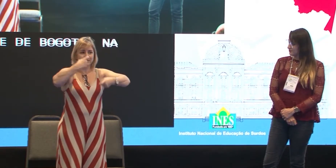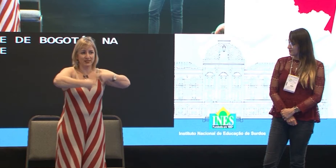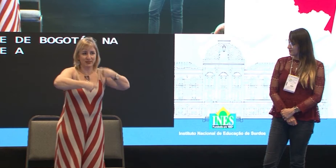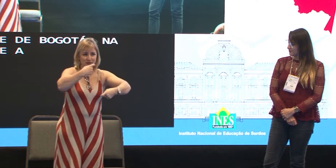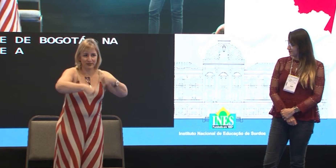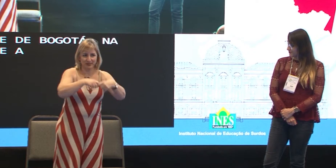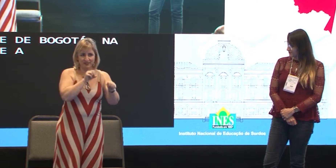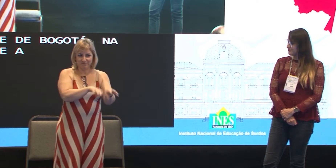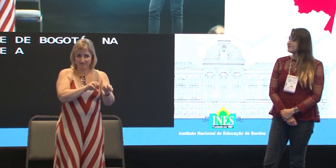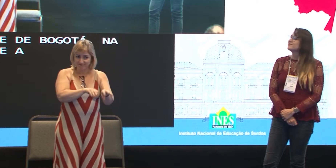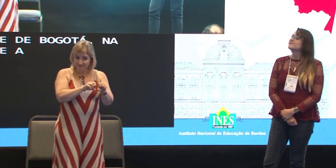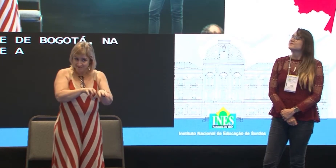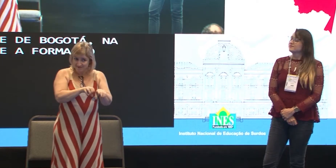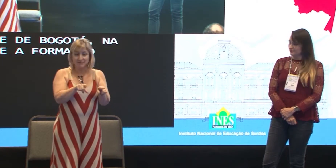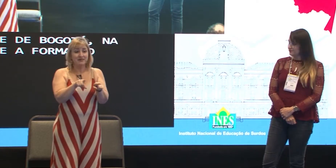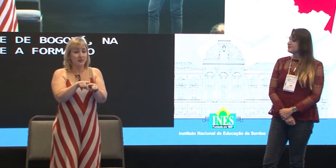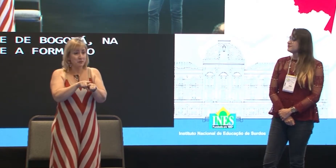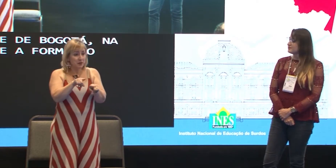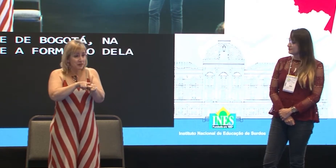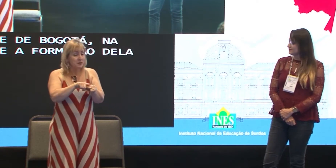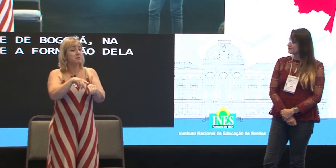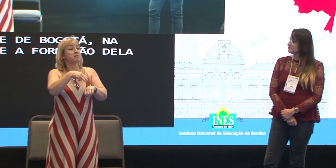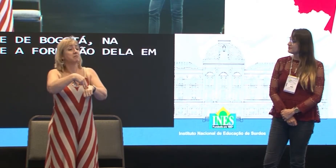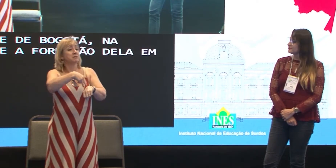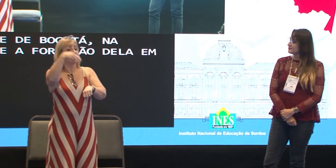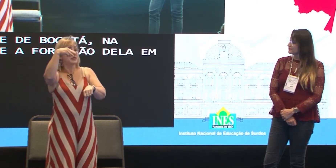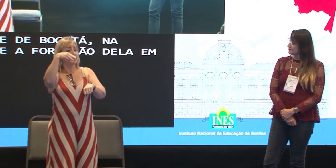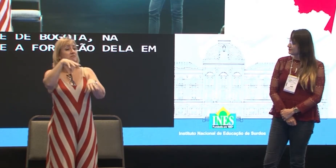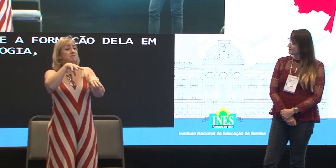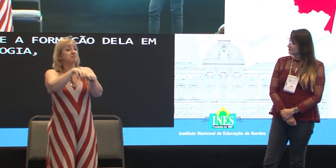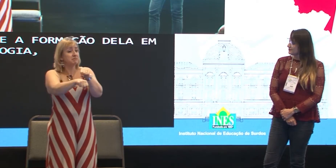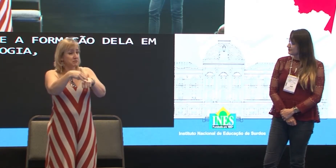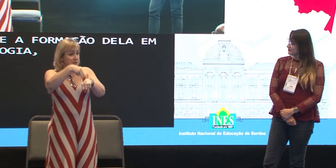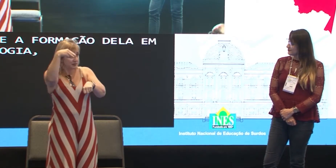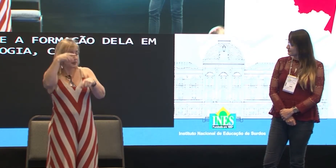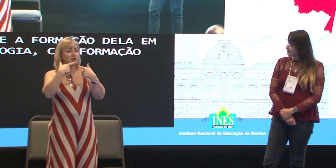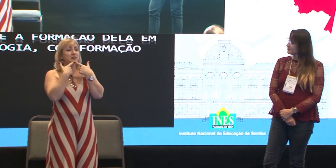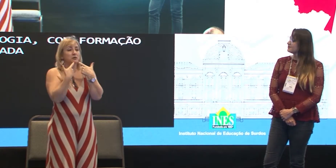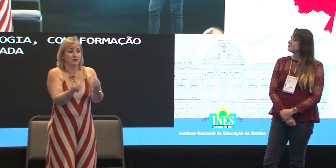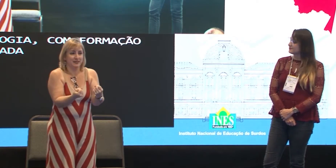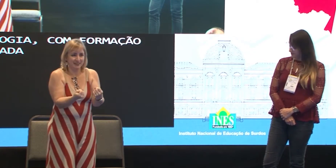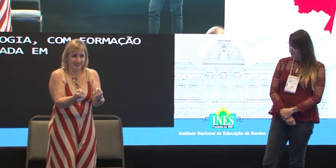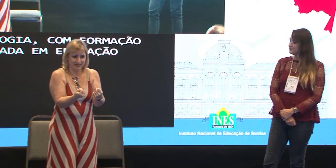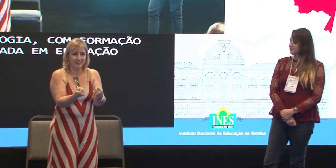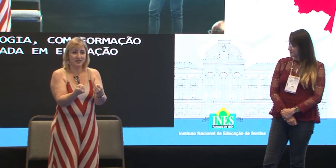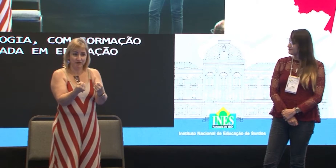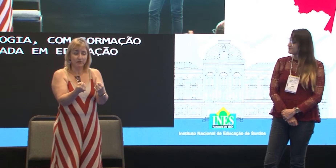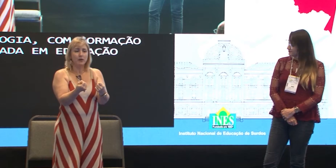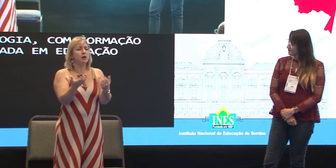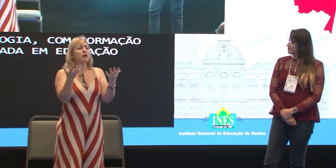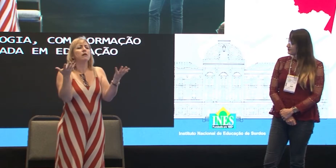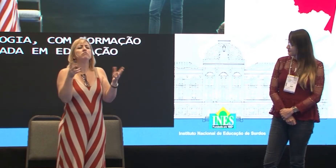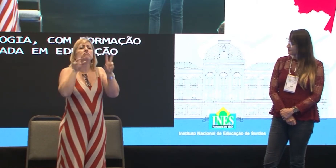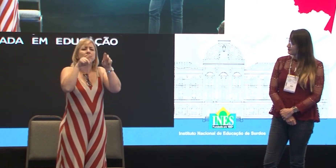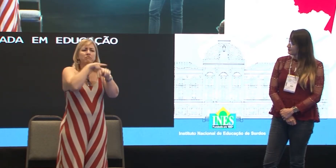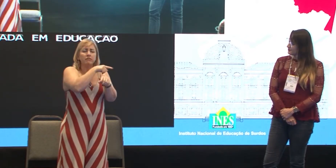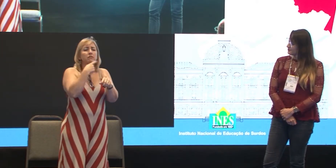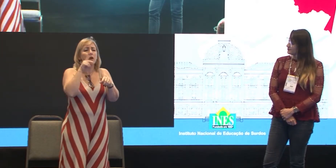psicopedagogia, com formação especializada em educação sexual. E também mestrado em andamento na área de